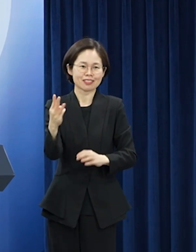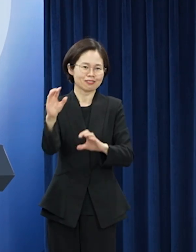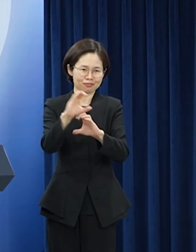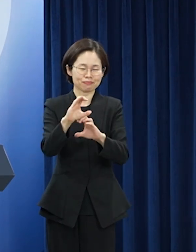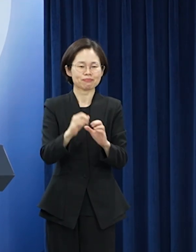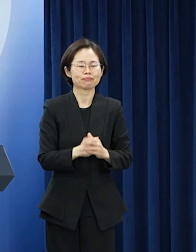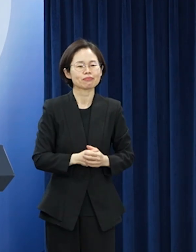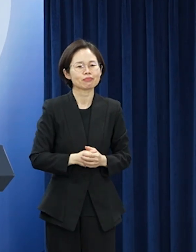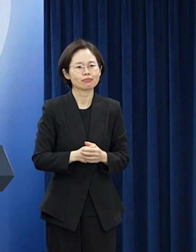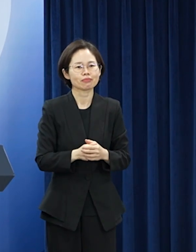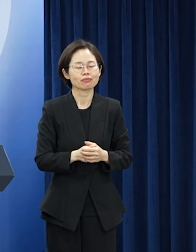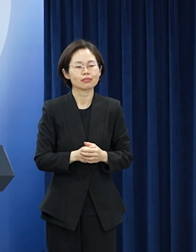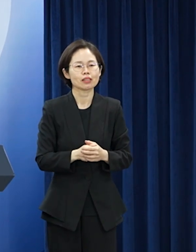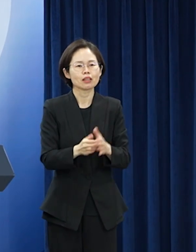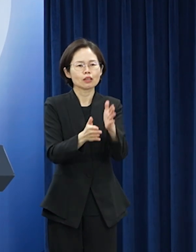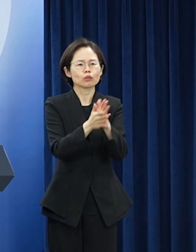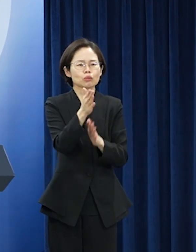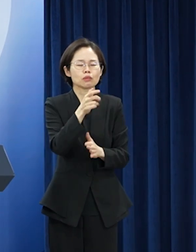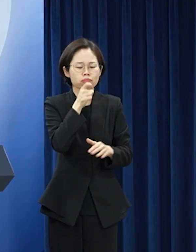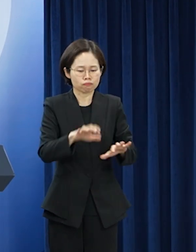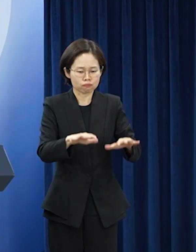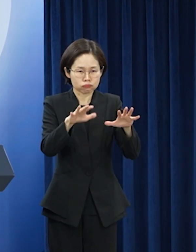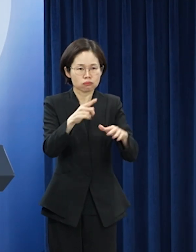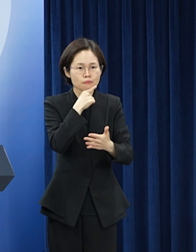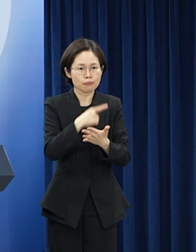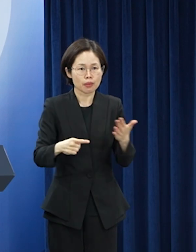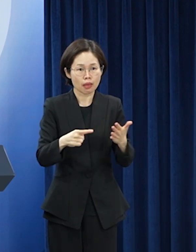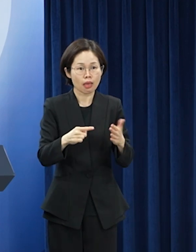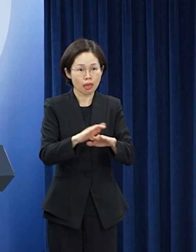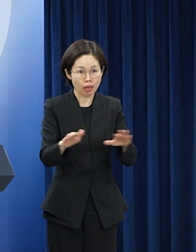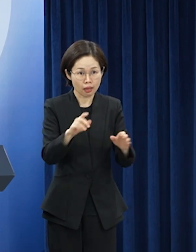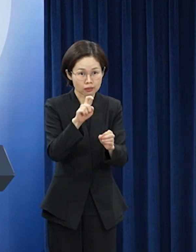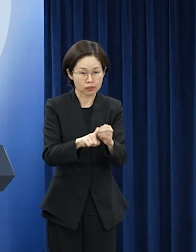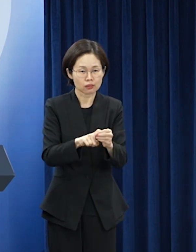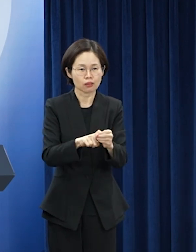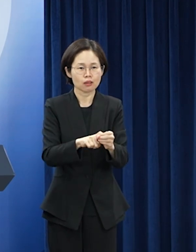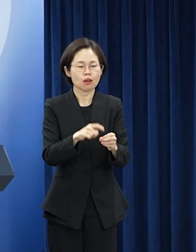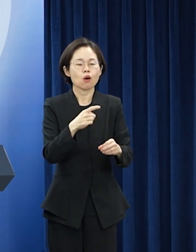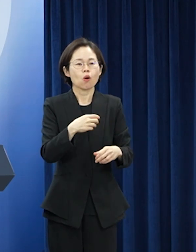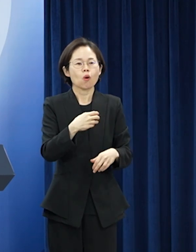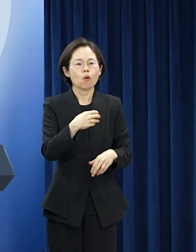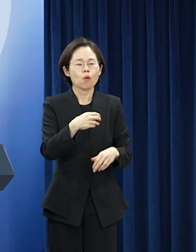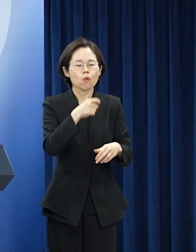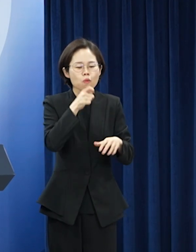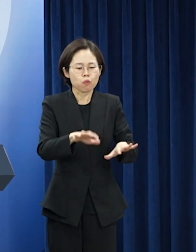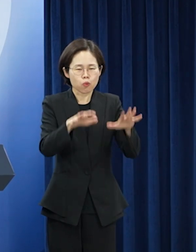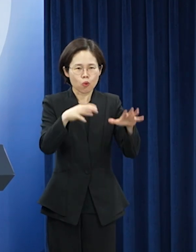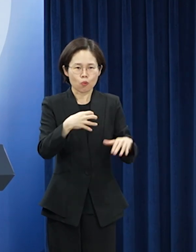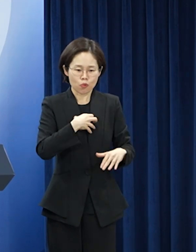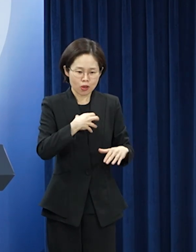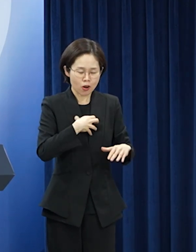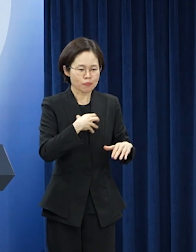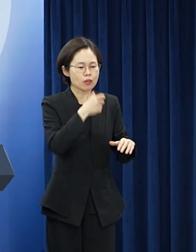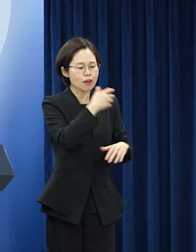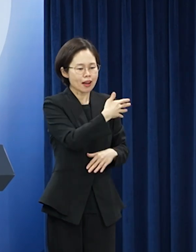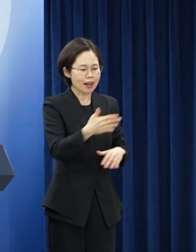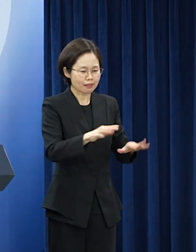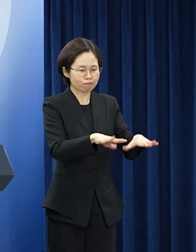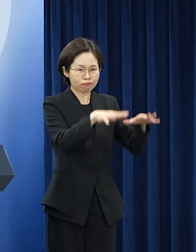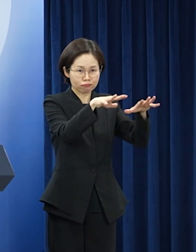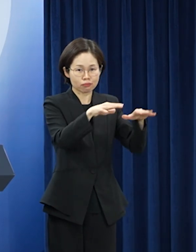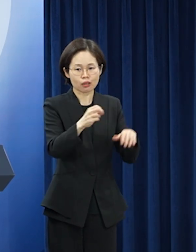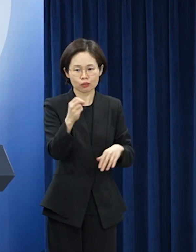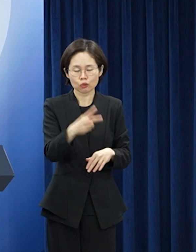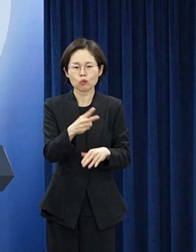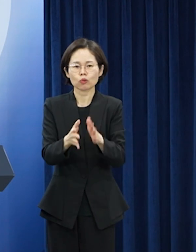운영합니다. 또한 도시 침수 피해에 대응하기 위해 홍수 위험 지도인 하천 범람 지도와 도시 침수